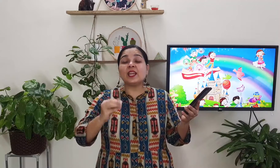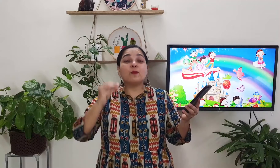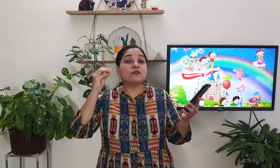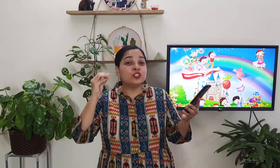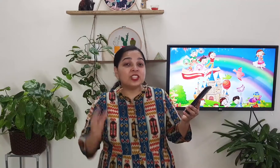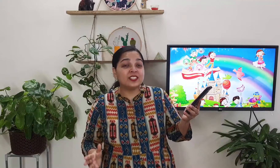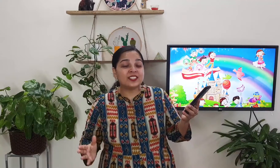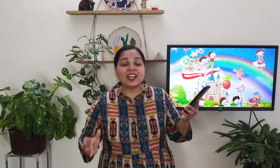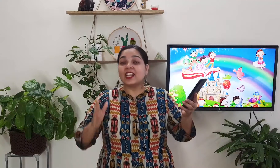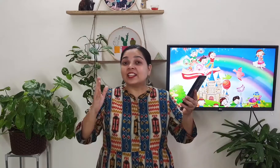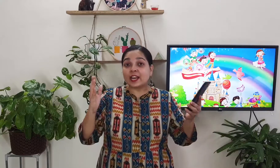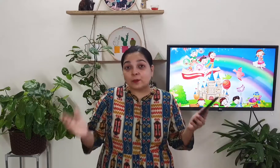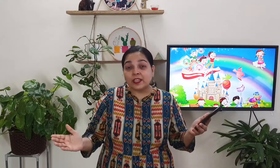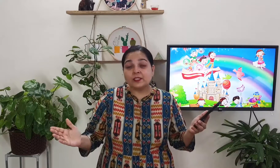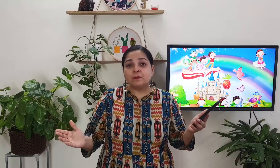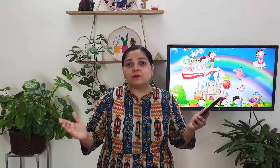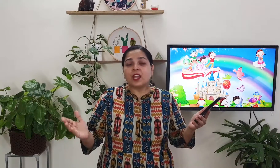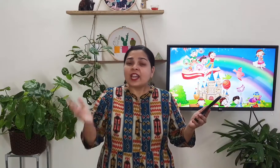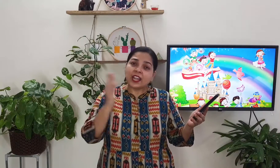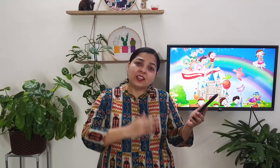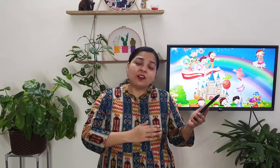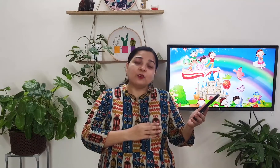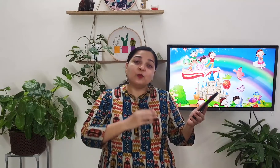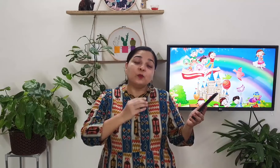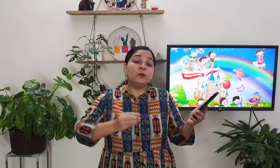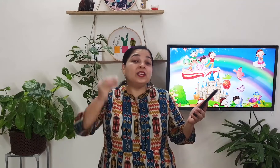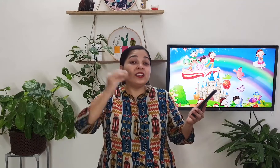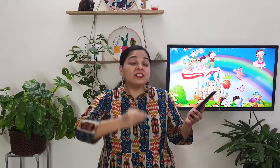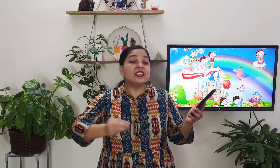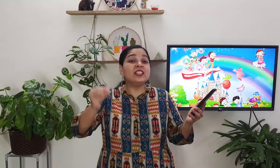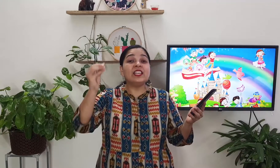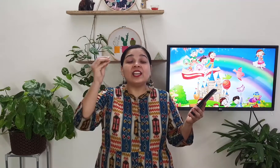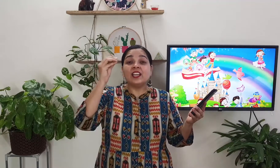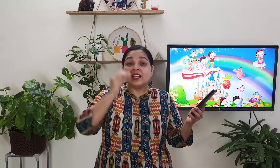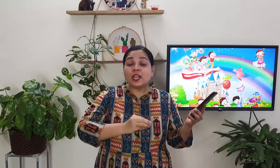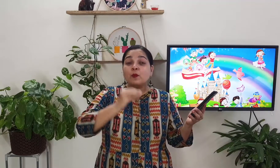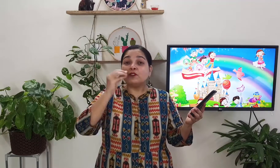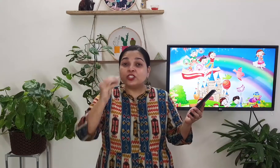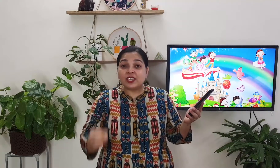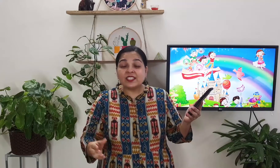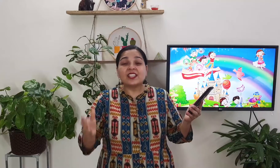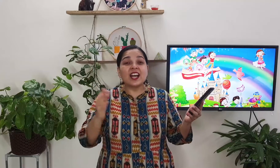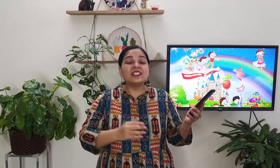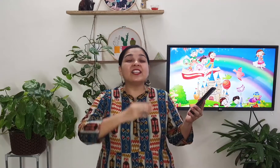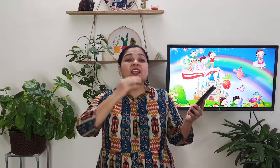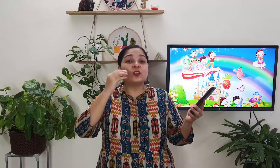அதிகாரம் வழங்கப்பட்டுள்ளது. ஹல்லேலூயா. நம்முடைய பரலோக அப்பாவிடம் எந்த நேரத்திலும் இயேசுவின் பெயரில் நீங்கள்